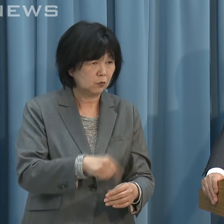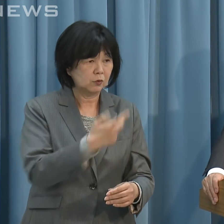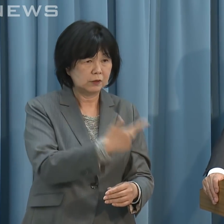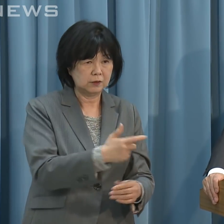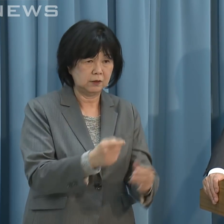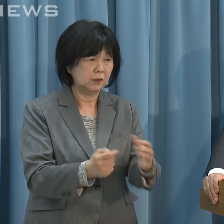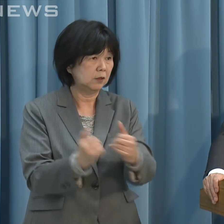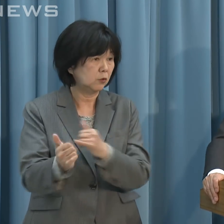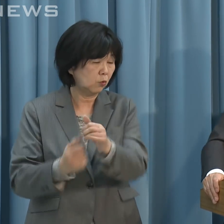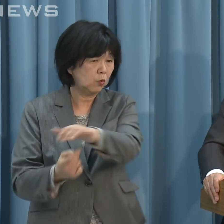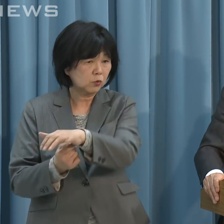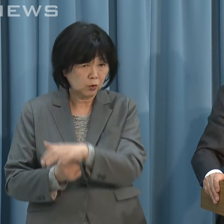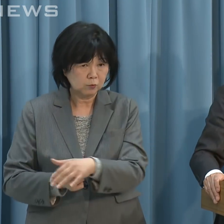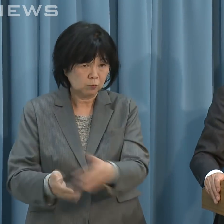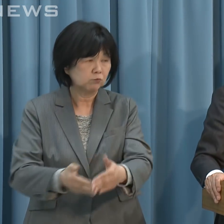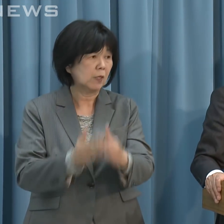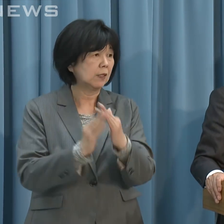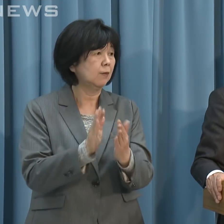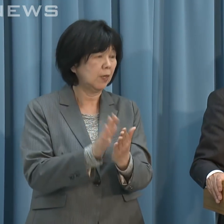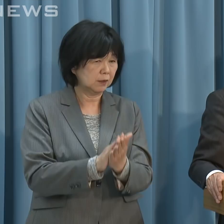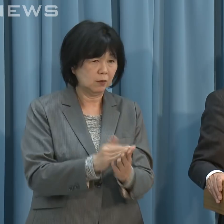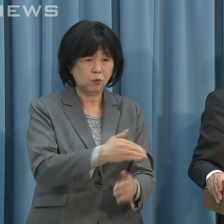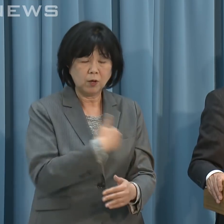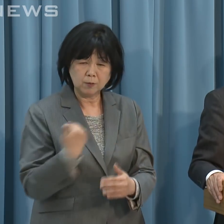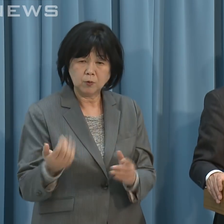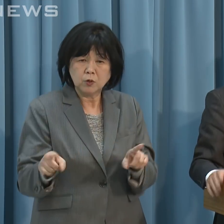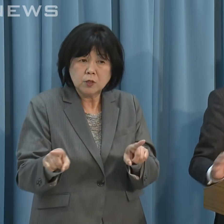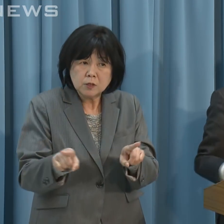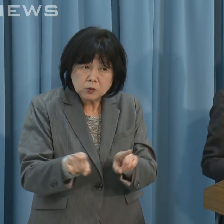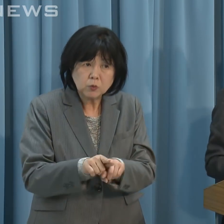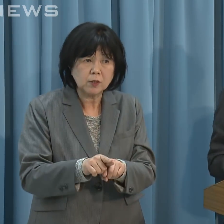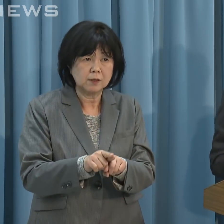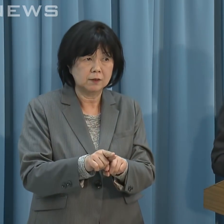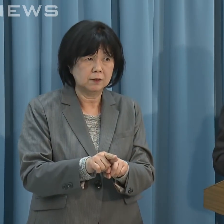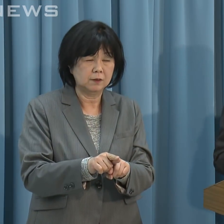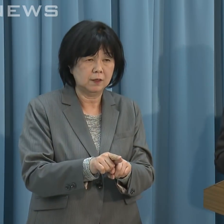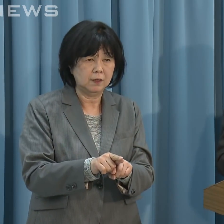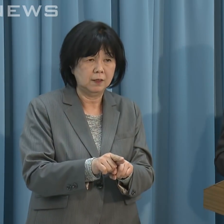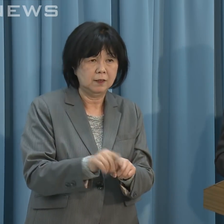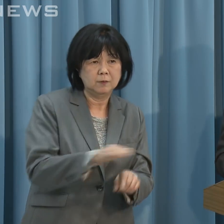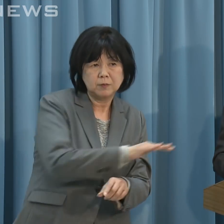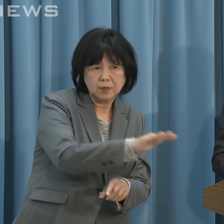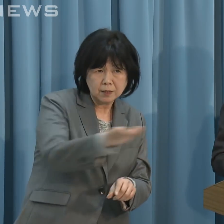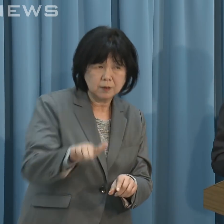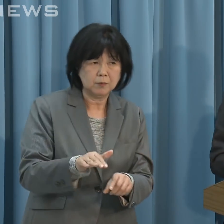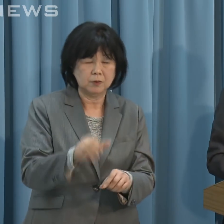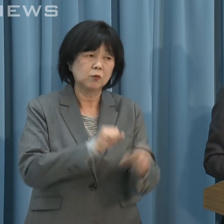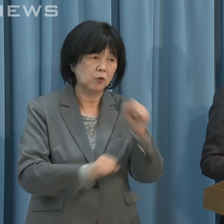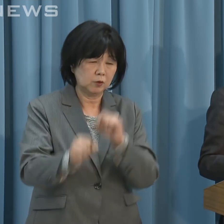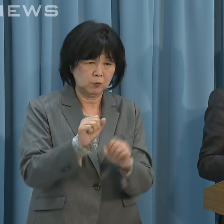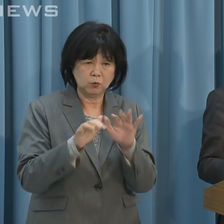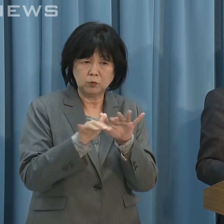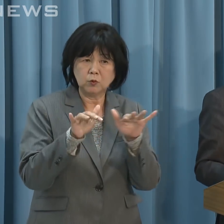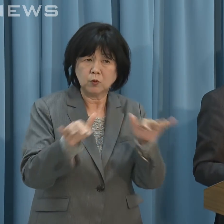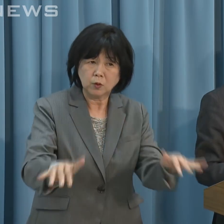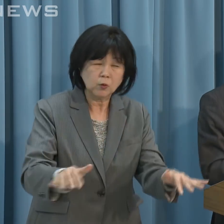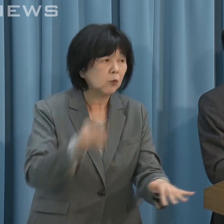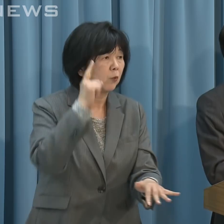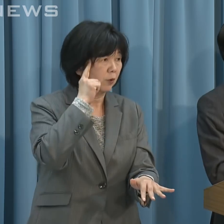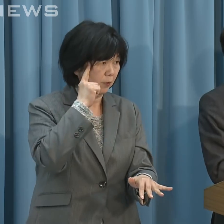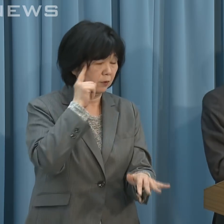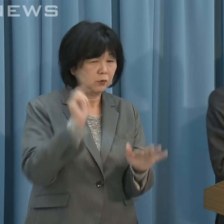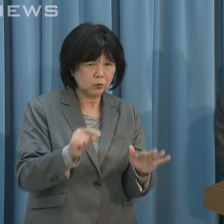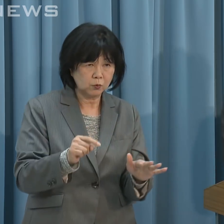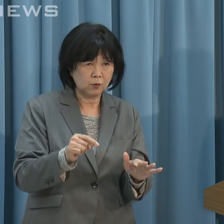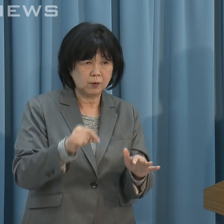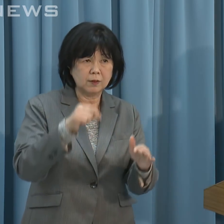。で、我々と一緒になって県民の皆様にこの取り組みというのを浸透させていくわけでございますが、それをやっていく過程でい